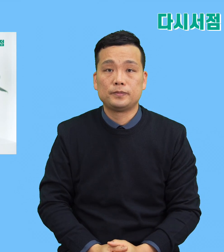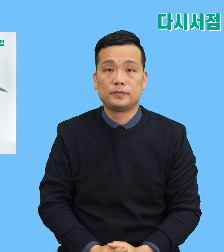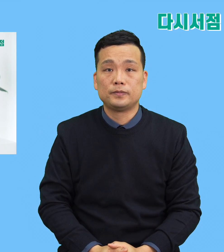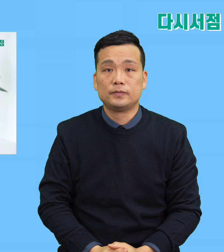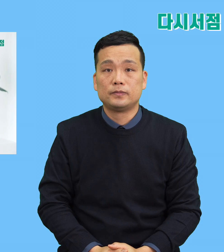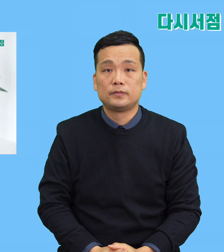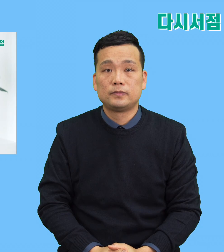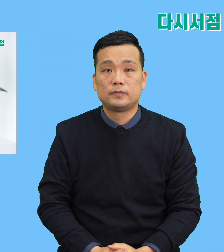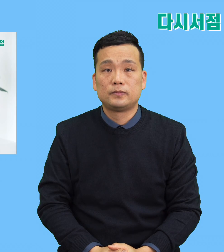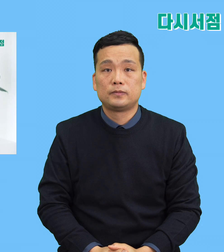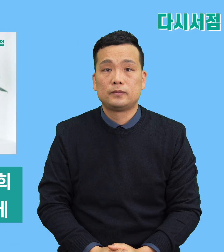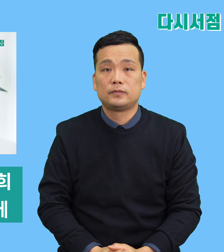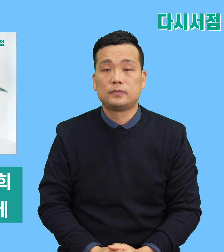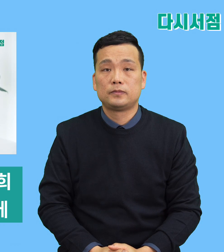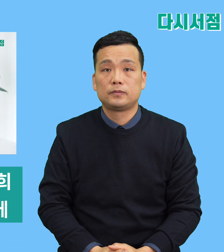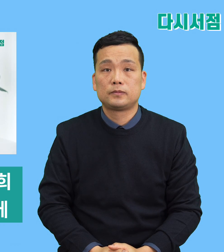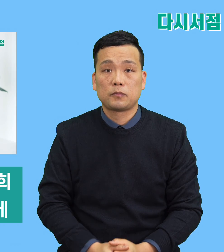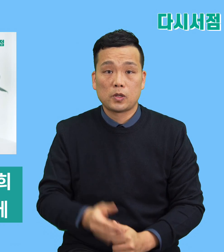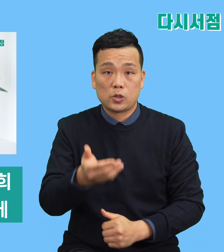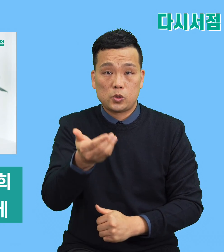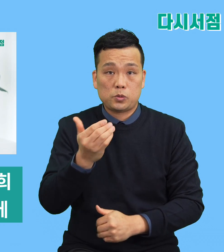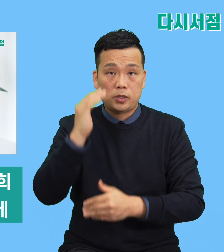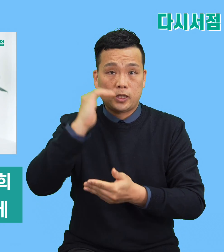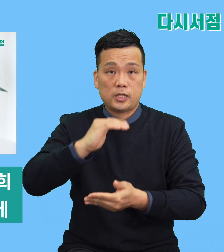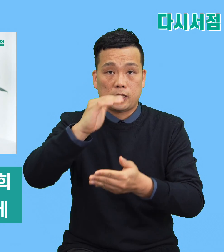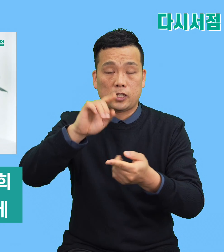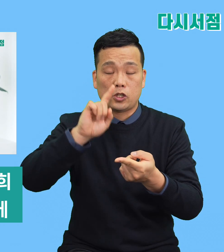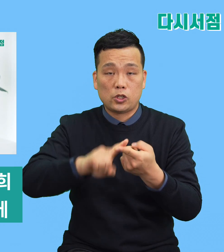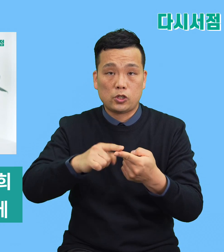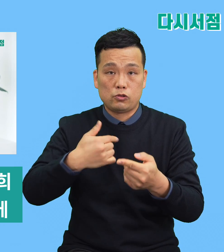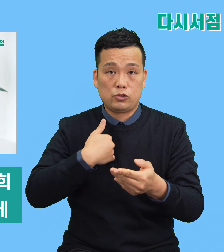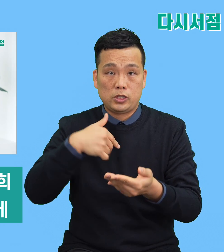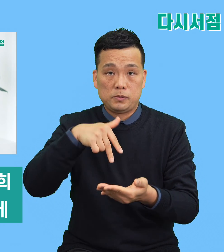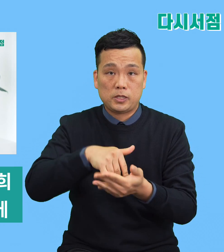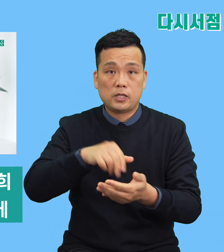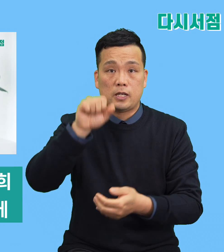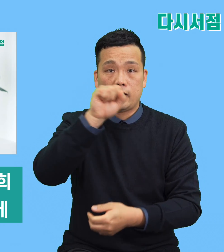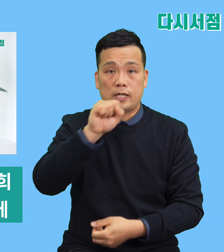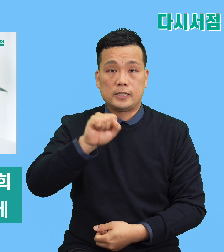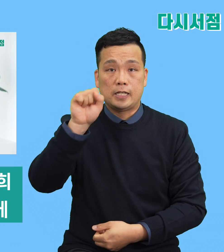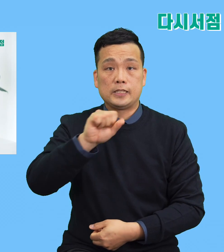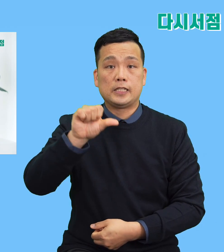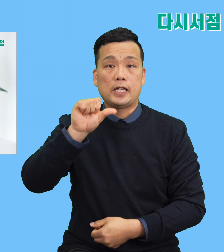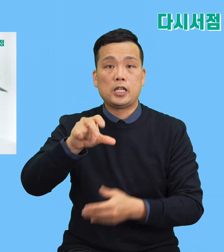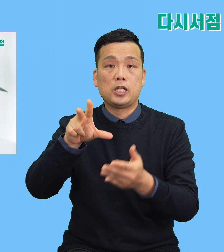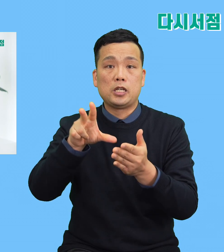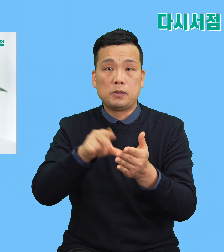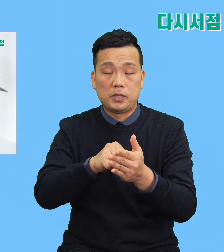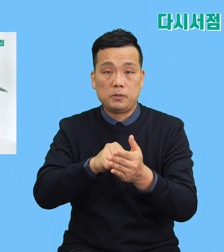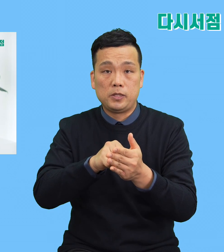같아요. 조금 전에 말씀드렸던 저희 SSA 비밀요원 프로젝트의